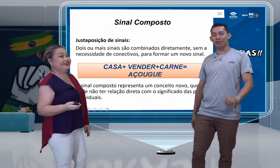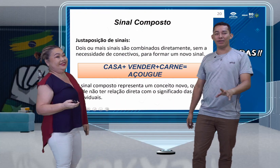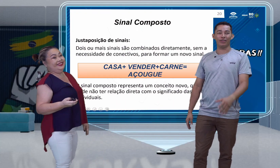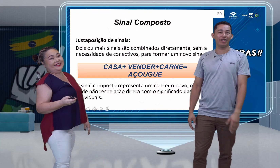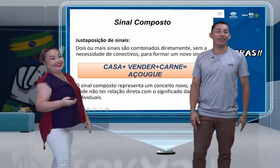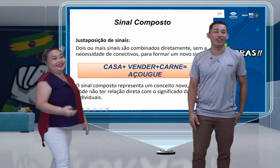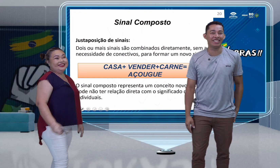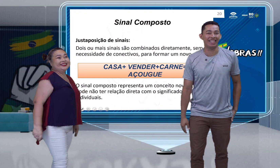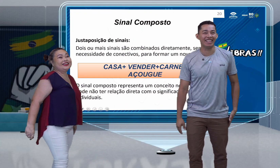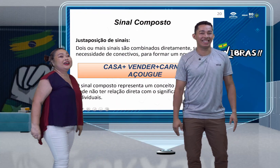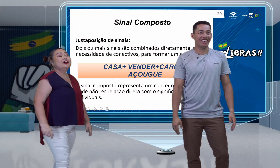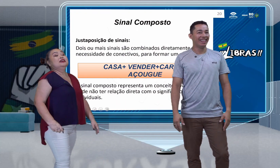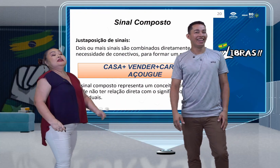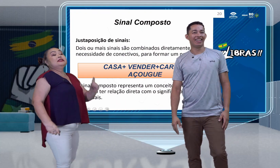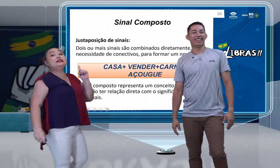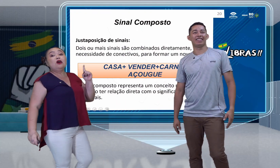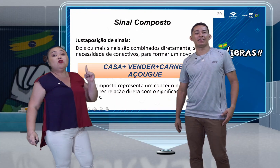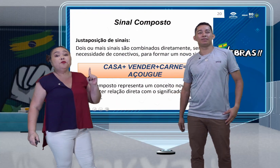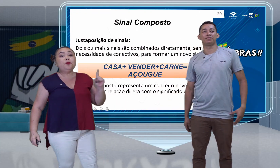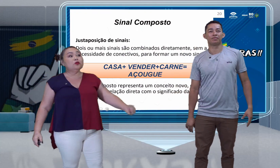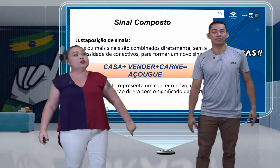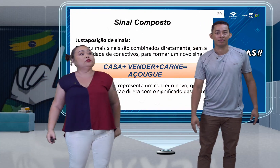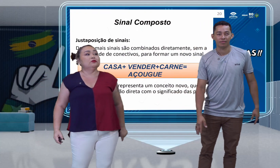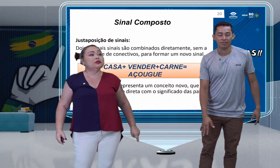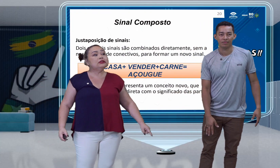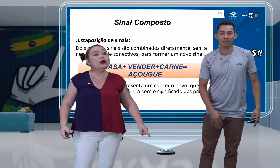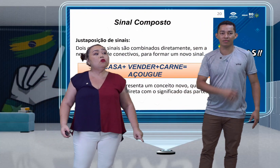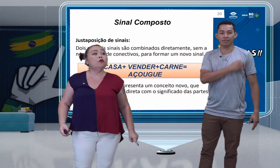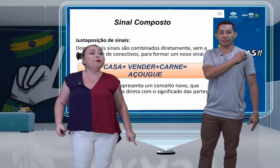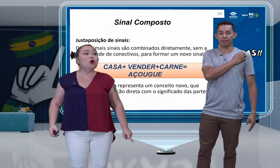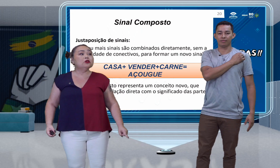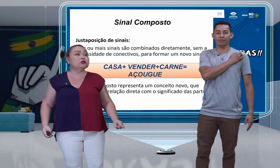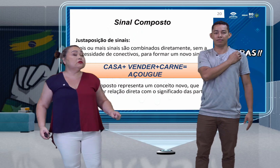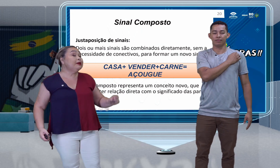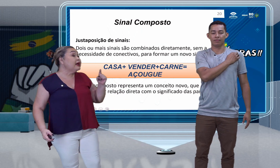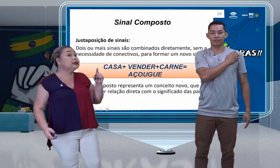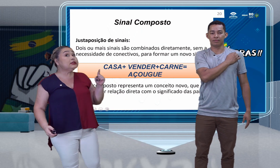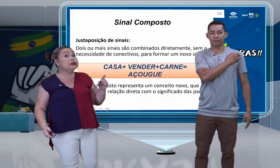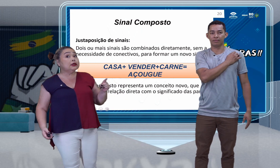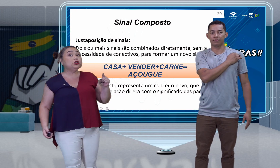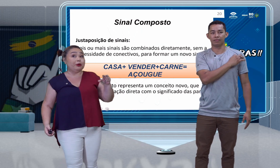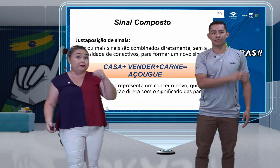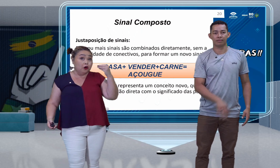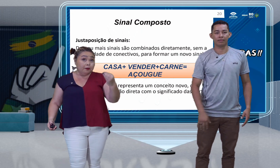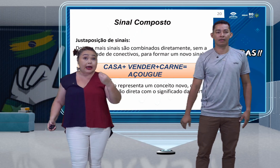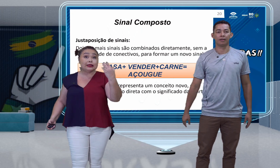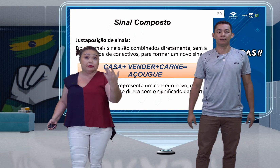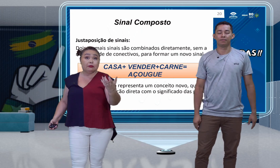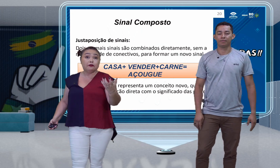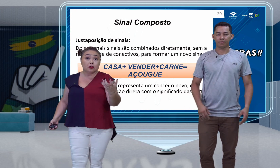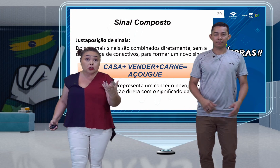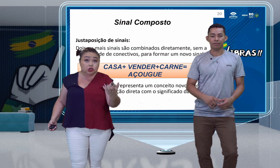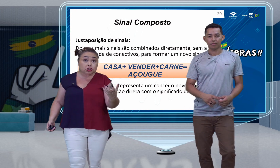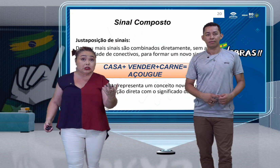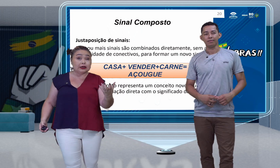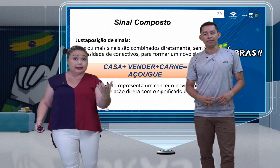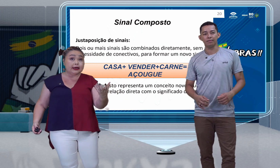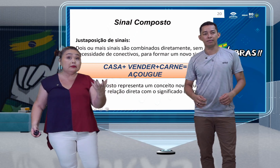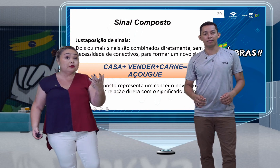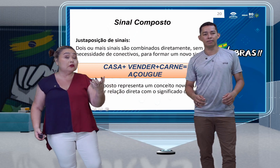isso. iconicidade aí. Sinal composto. Então, sinal composto tem bastante para formar também a morfologia, né? A